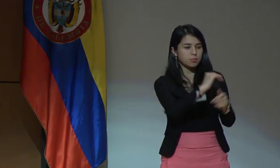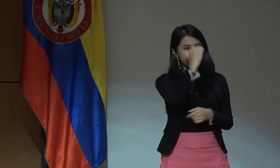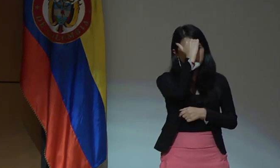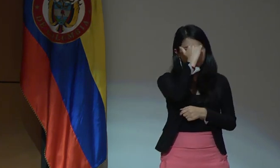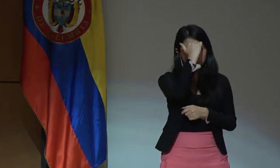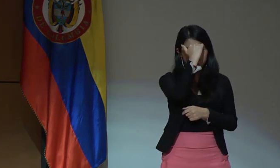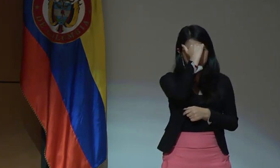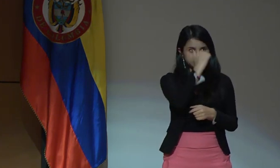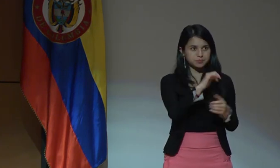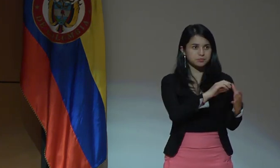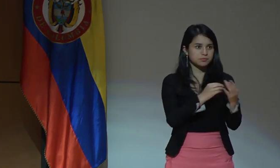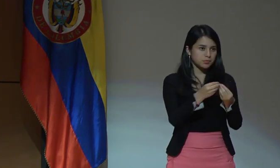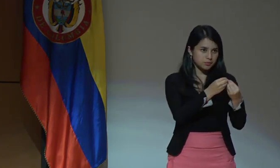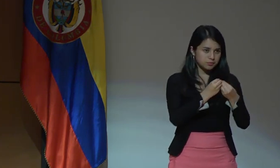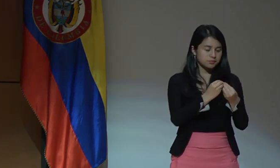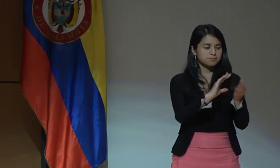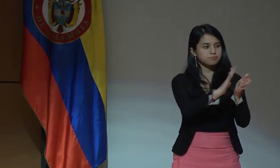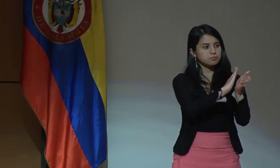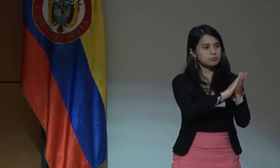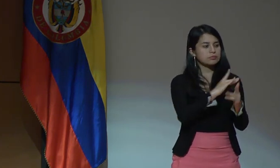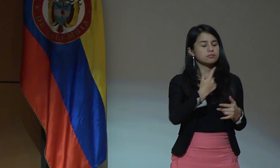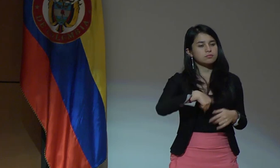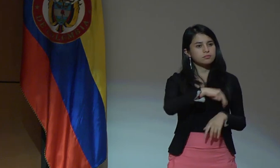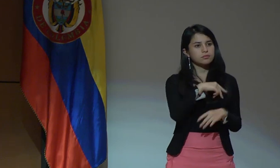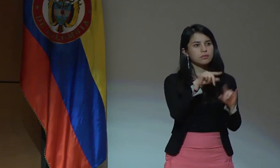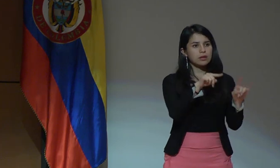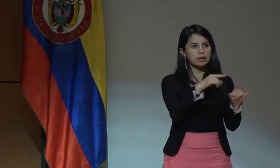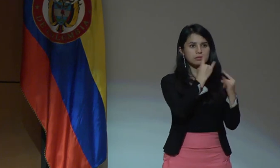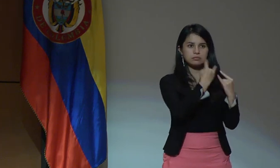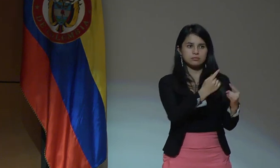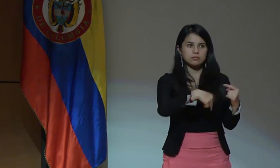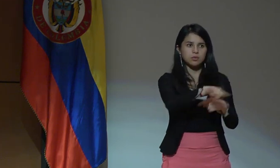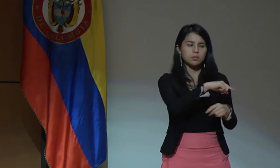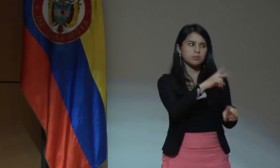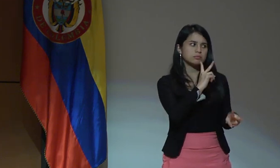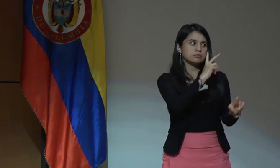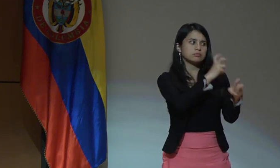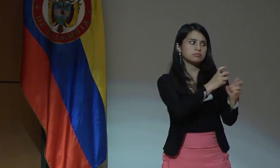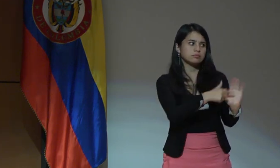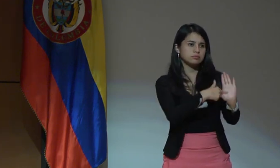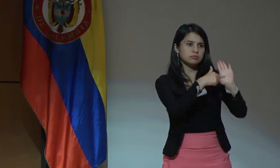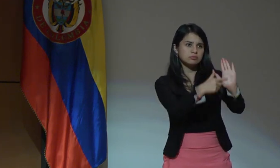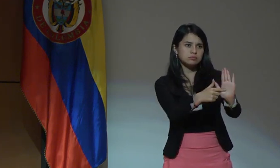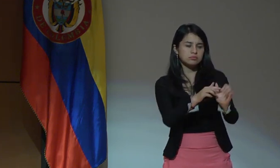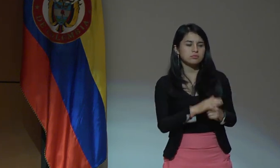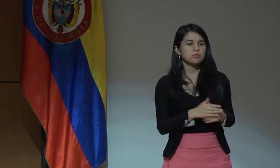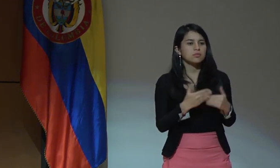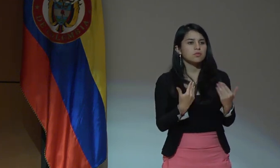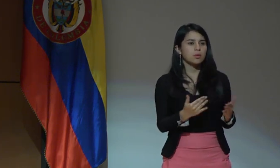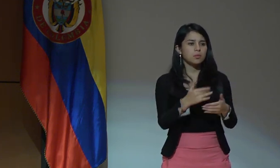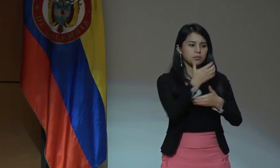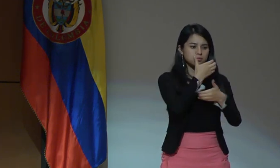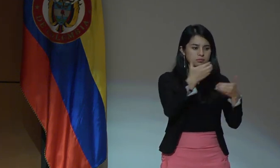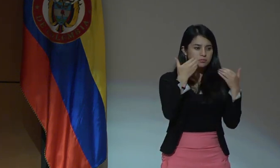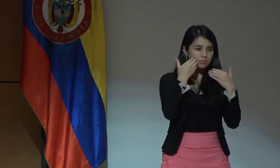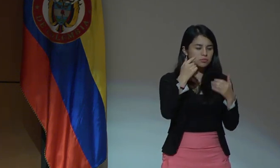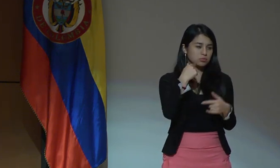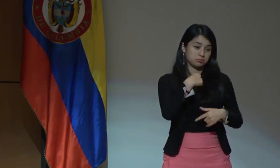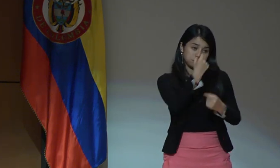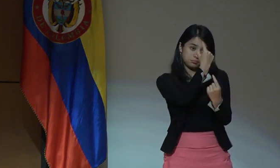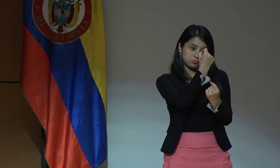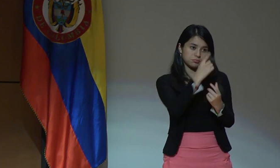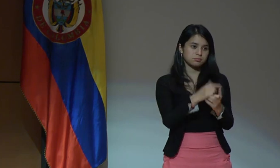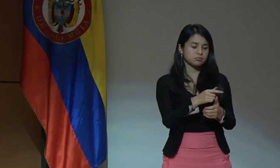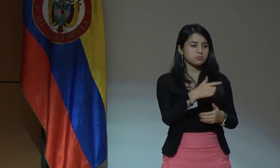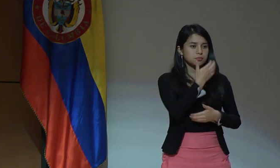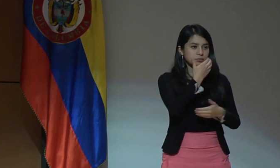Juan de Nepomuceno, pues es muy, muy simple ver la complejidad. Paramilitares, si entendí, que podían ser ahora